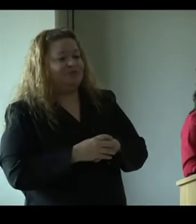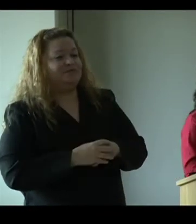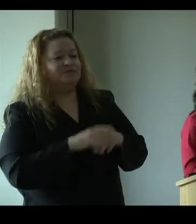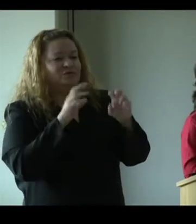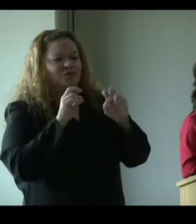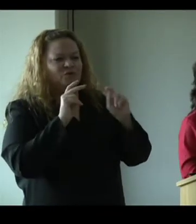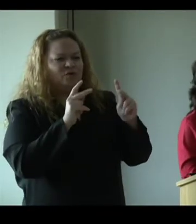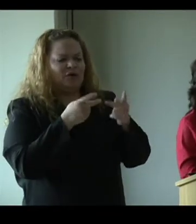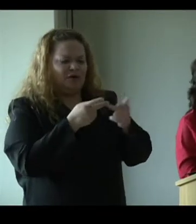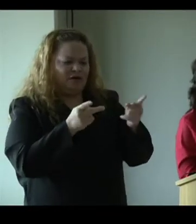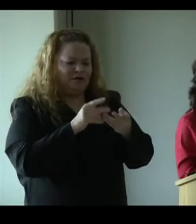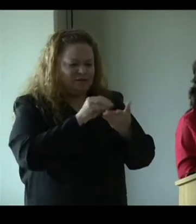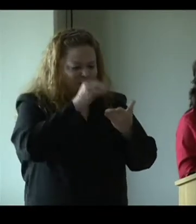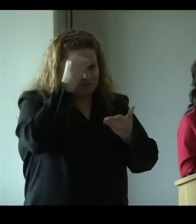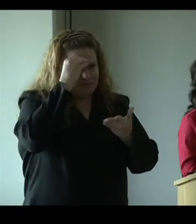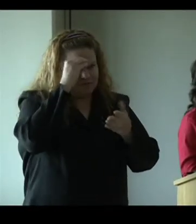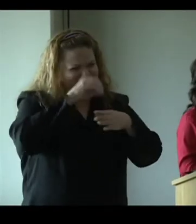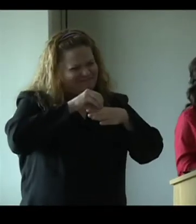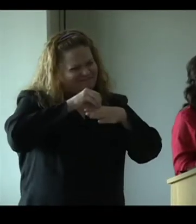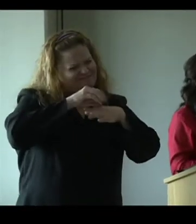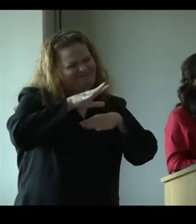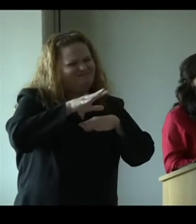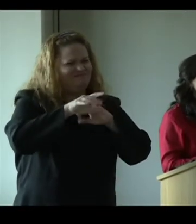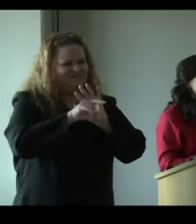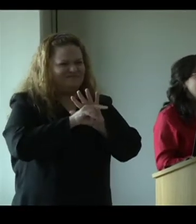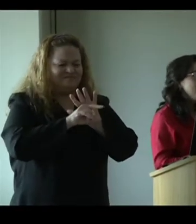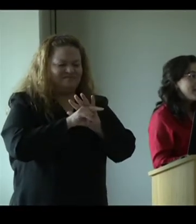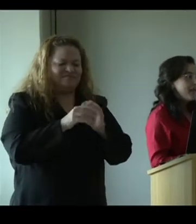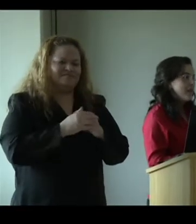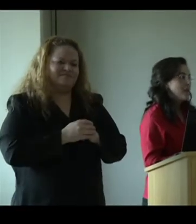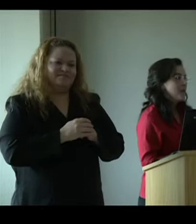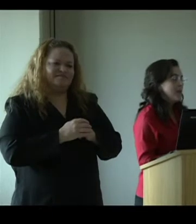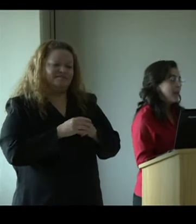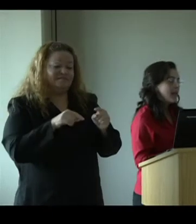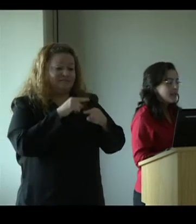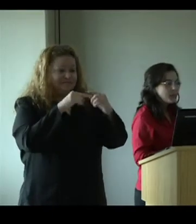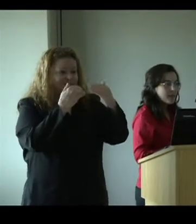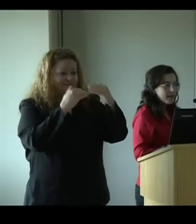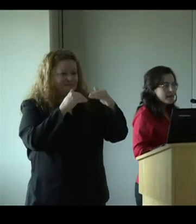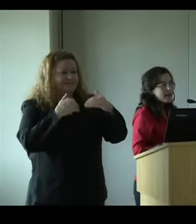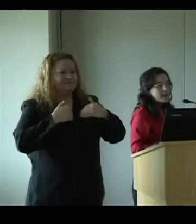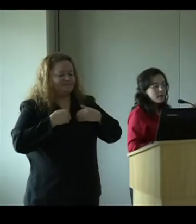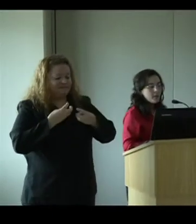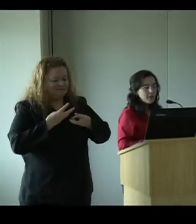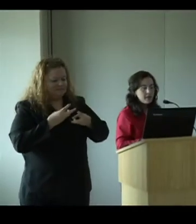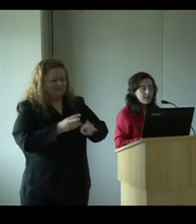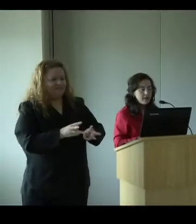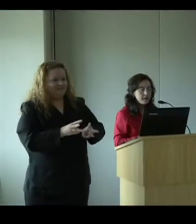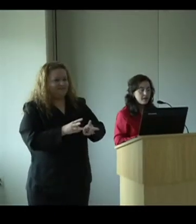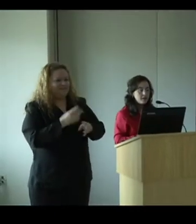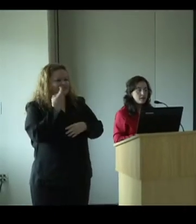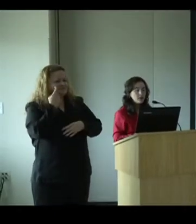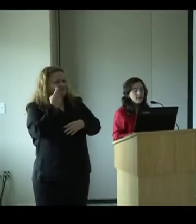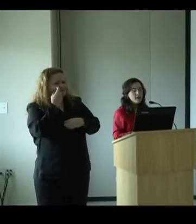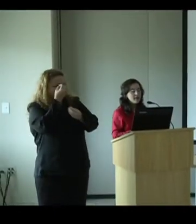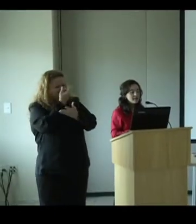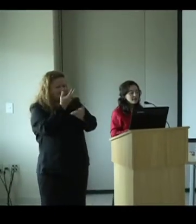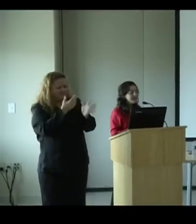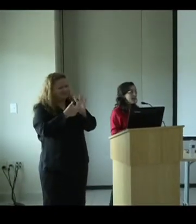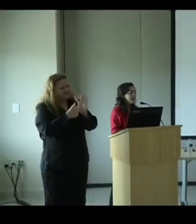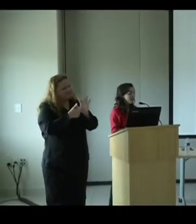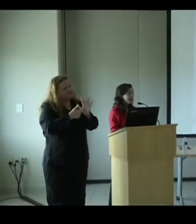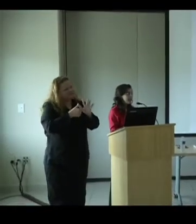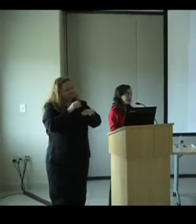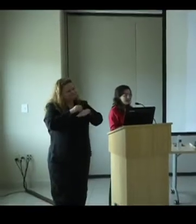qué áreas de aprendizaje se afectan cuando hay una limitación en las modalidades que acabamos de ver pueden